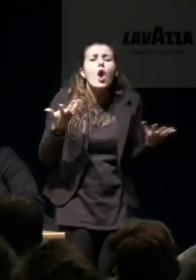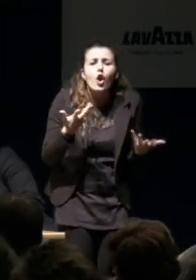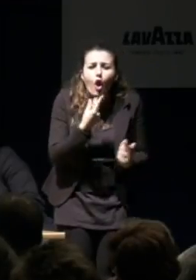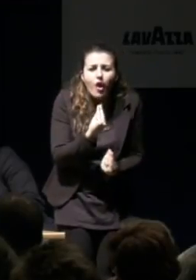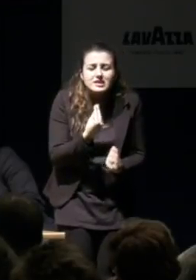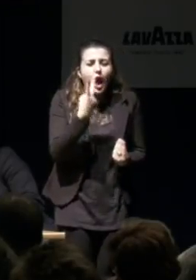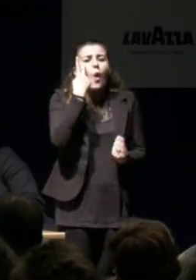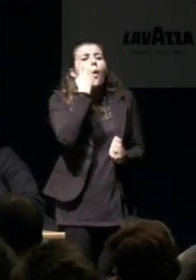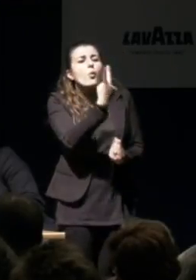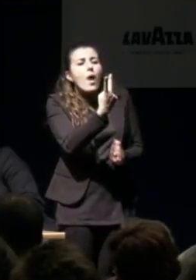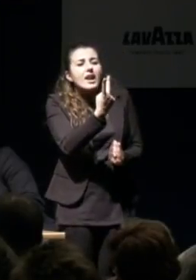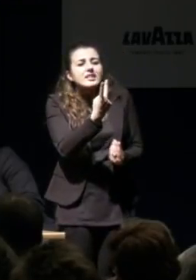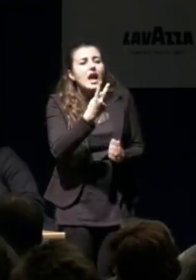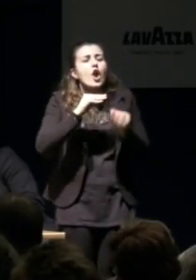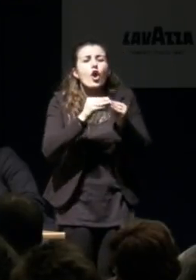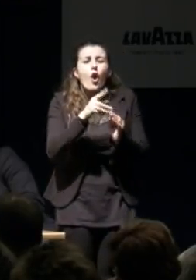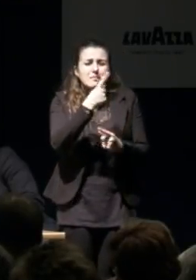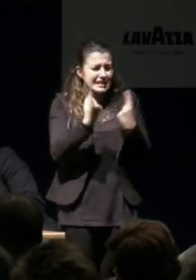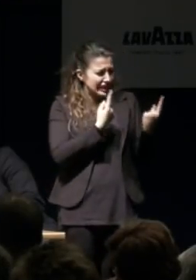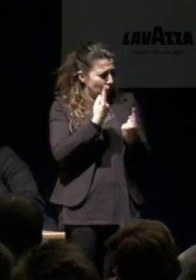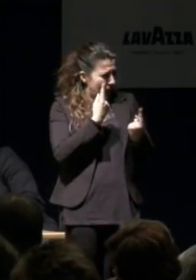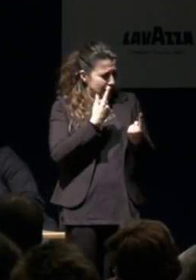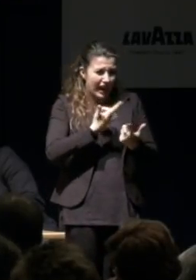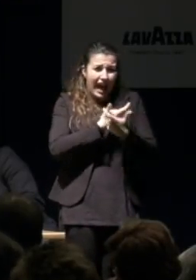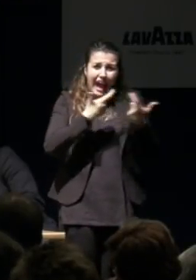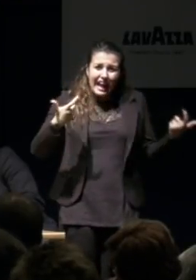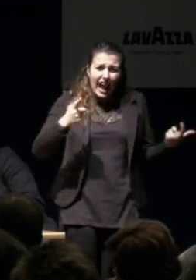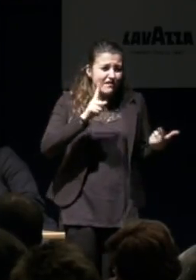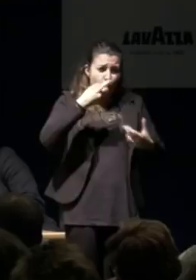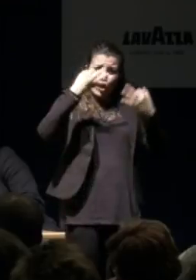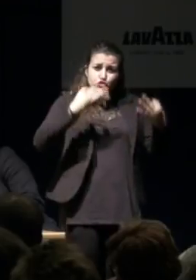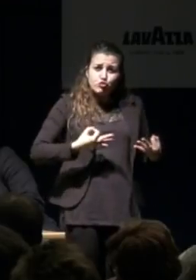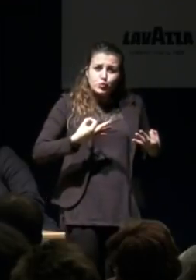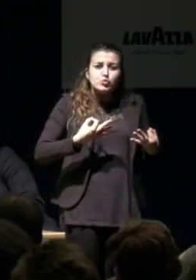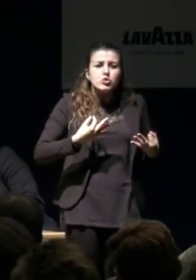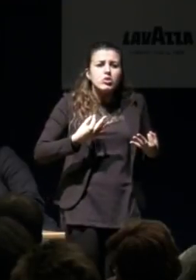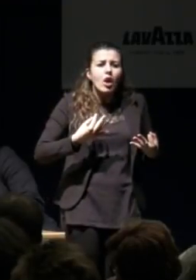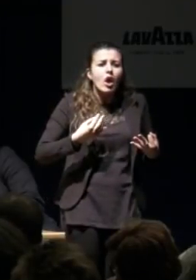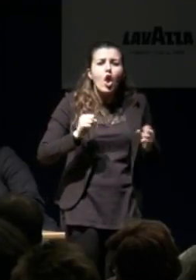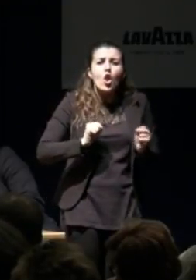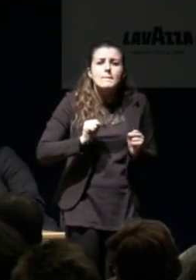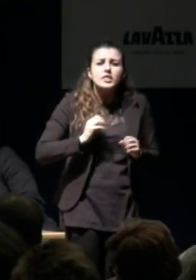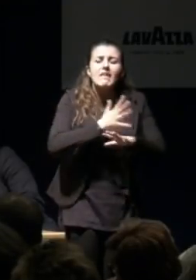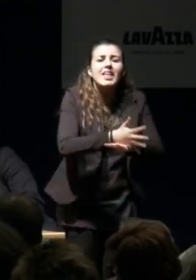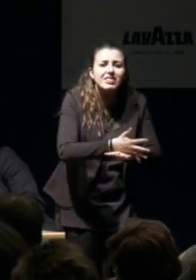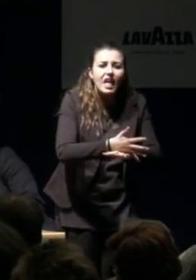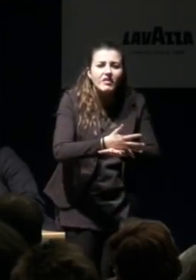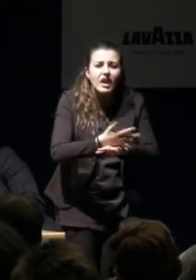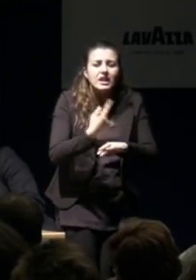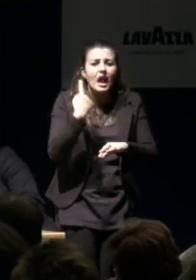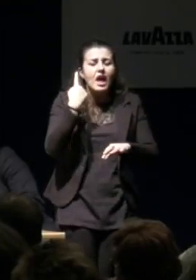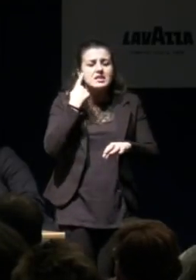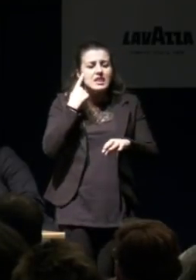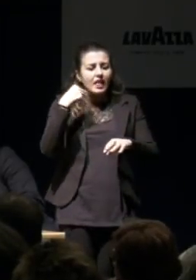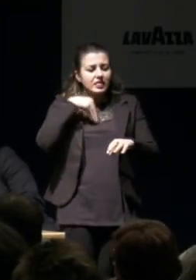fatto di guardare un crimine assistere a un crimine un'ingiustizia senza poter intervenire sentendosi come